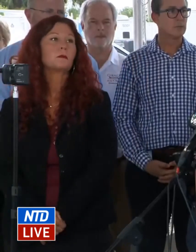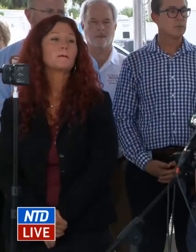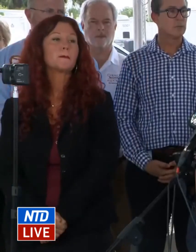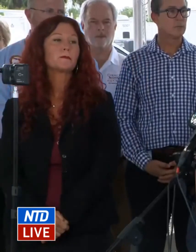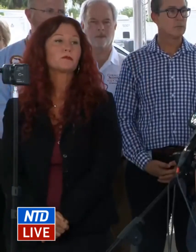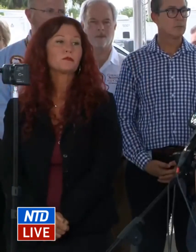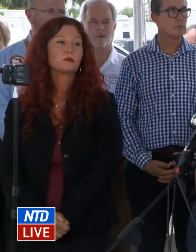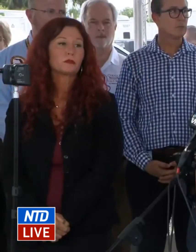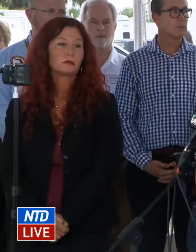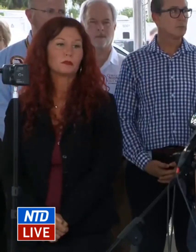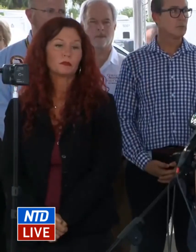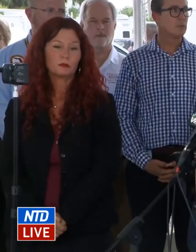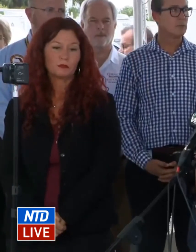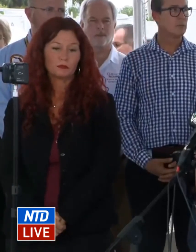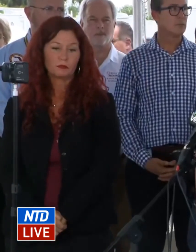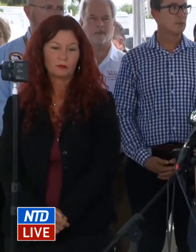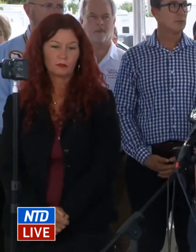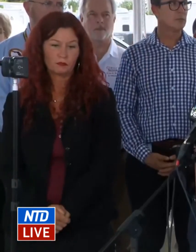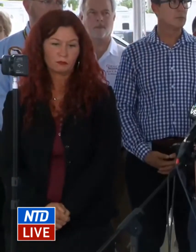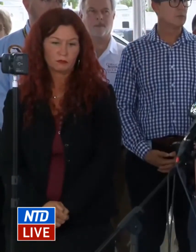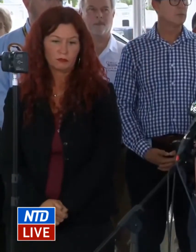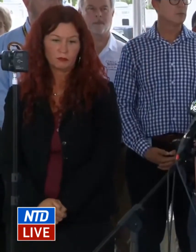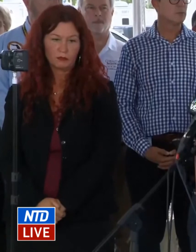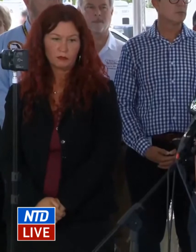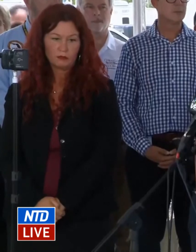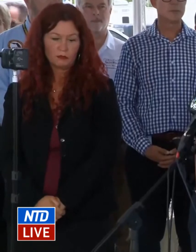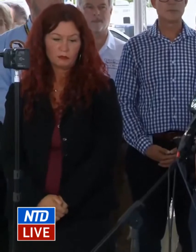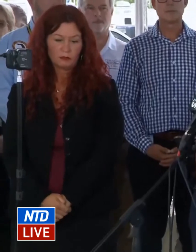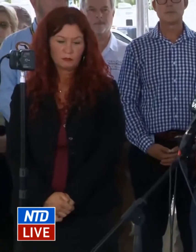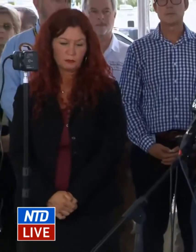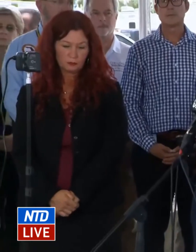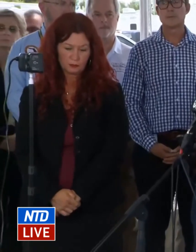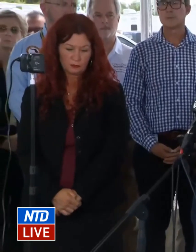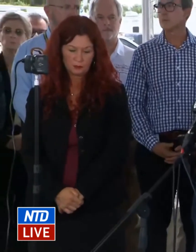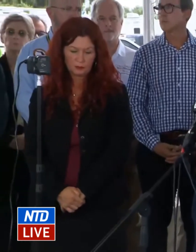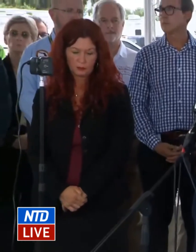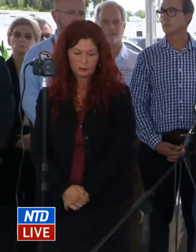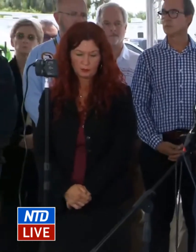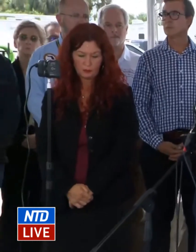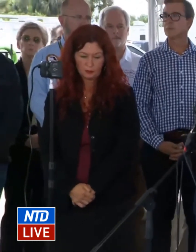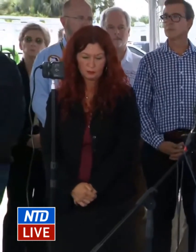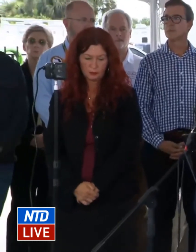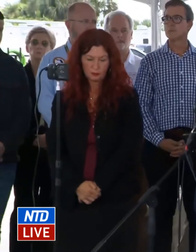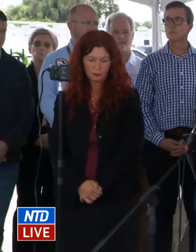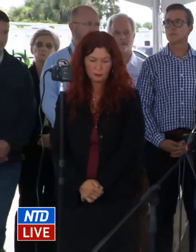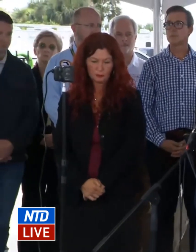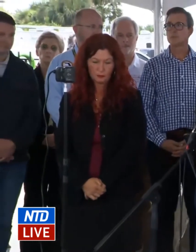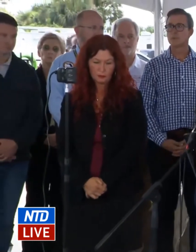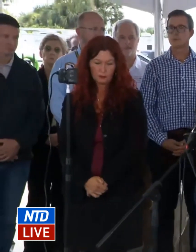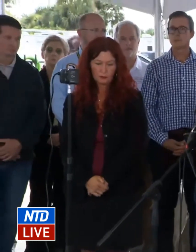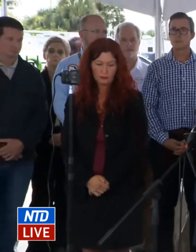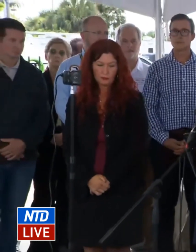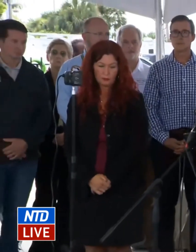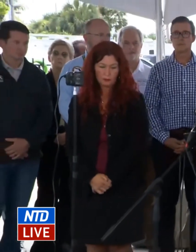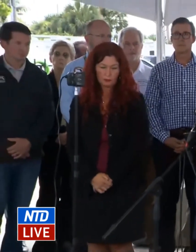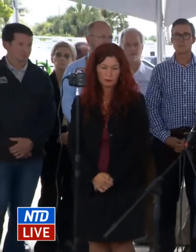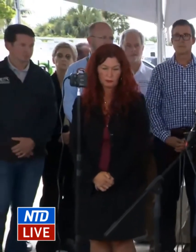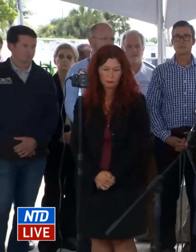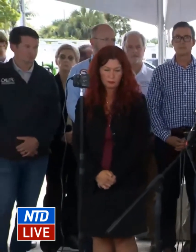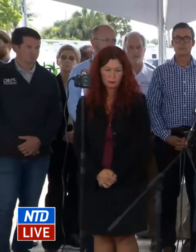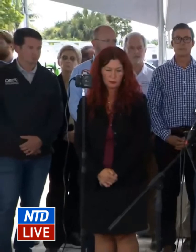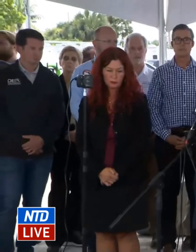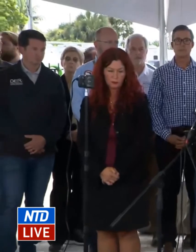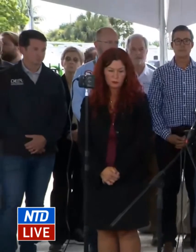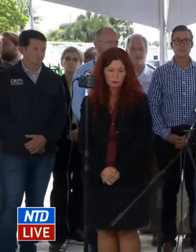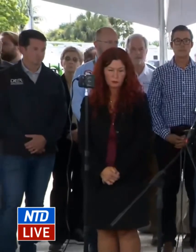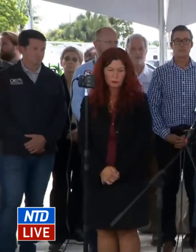del día y actualmente tenemos ahora 210 miembros de personal de búsqueda y rescate urbano